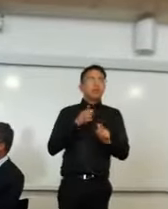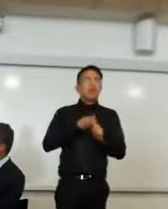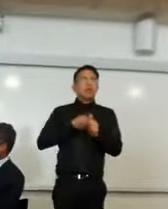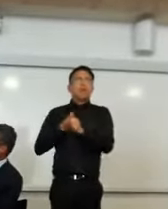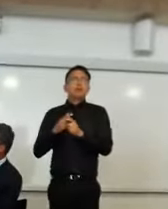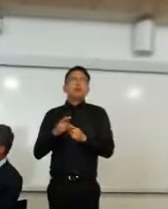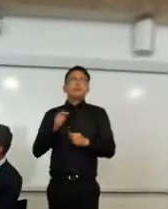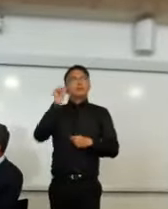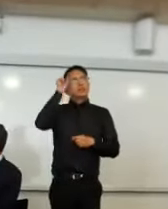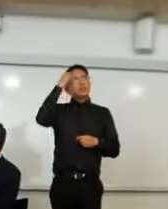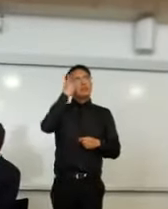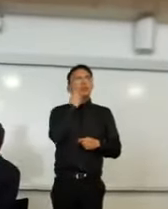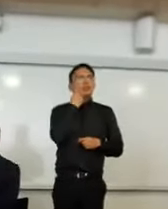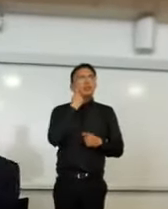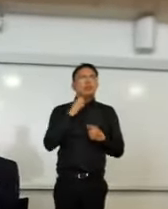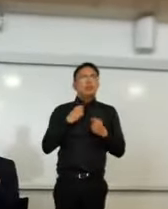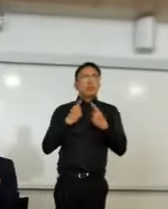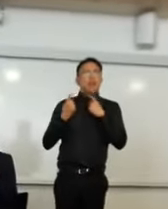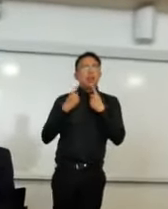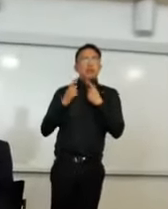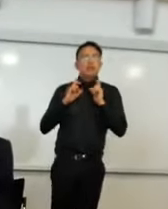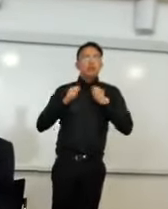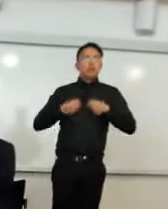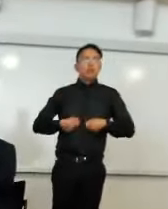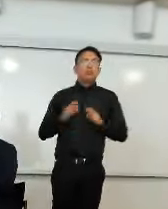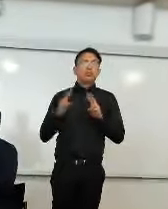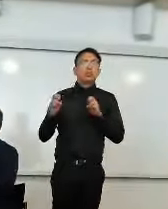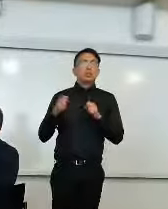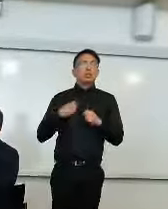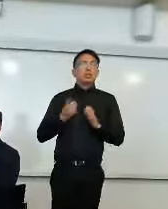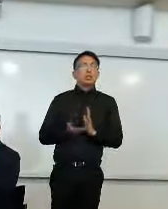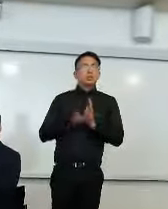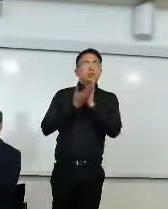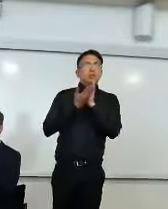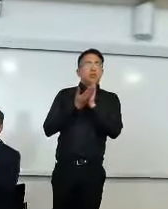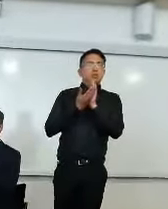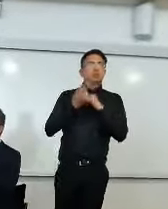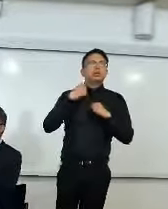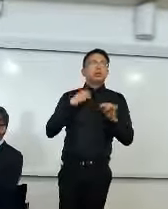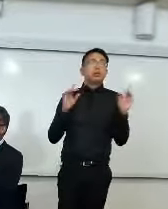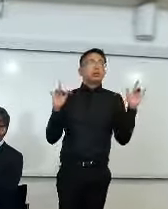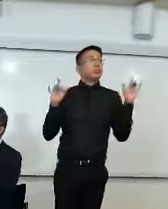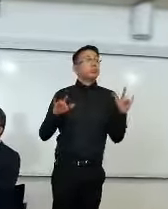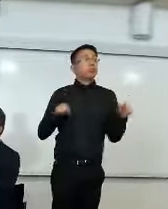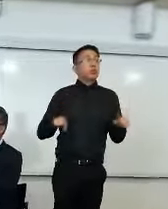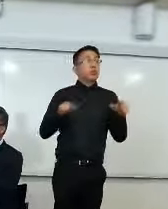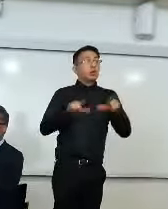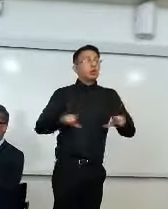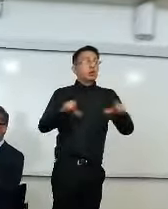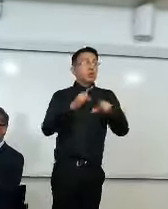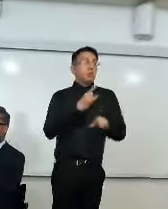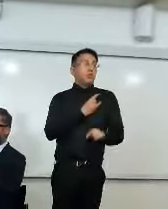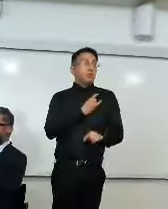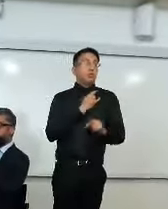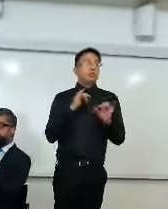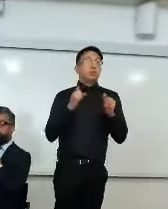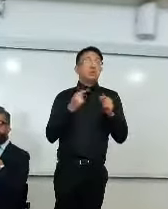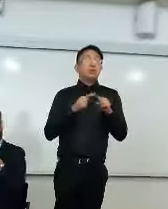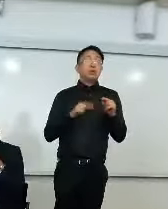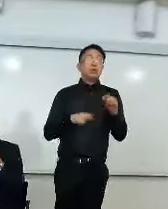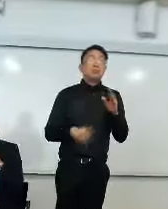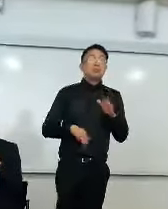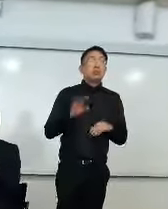lo discutíamos ayer sobre con el sector educativo. Lo digo, estoy en una universidad, pero siempre nos ha pasado en muchos temas. Del sector salud que nos,